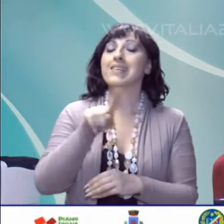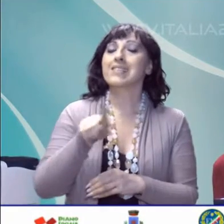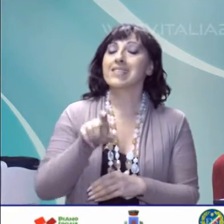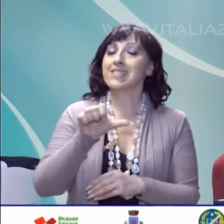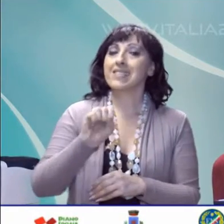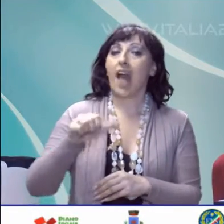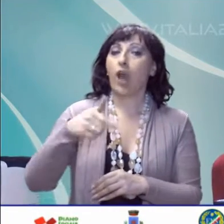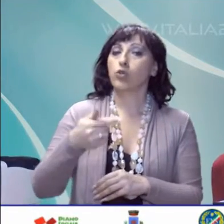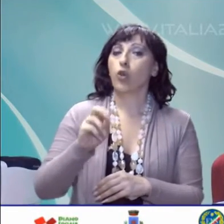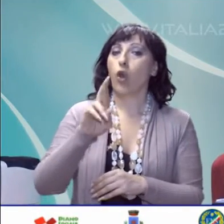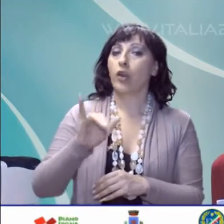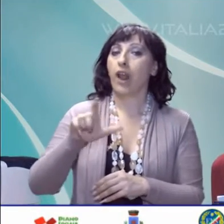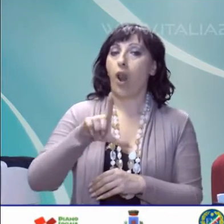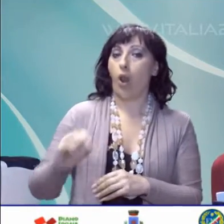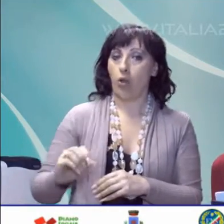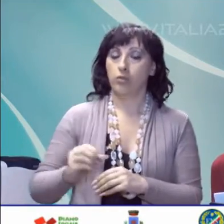Santoriello.